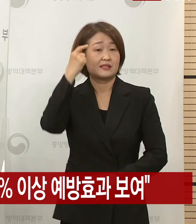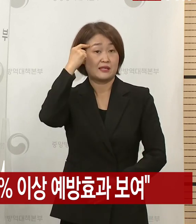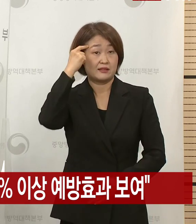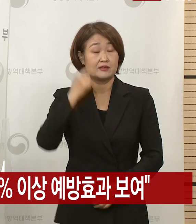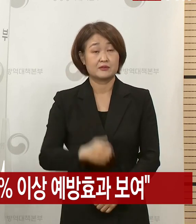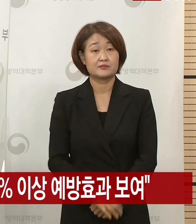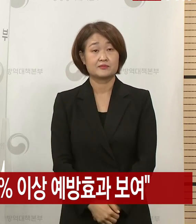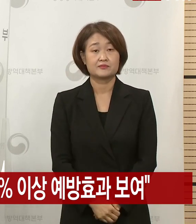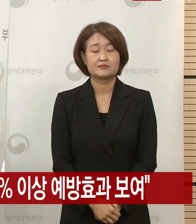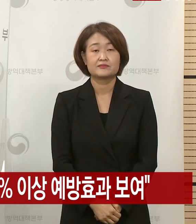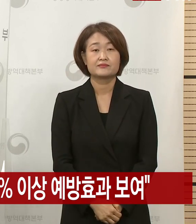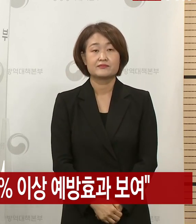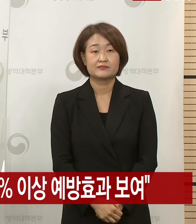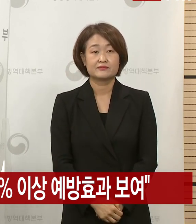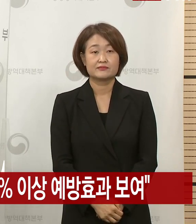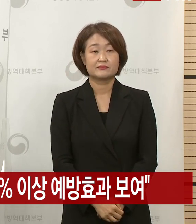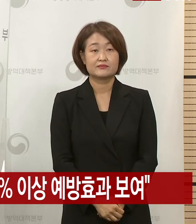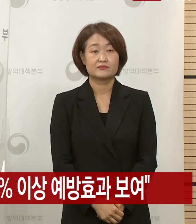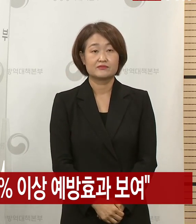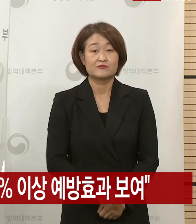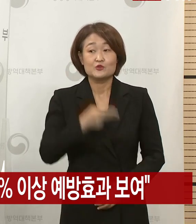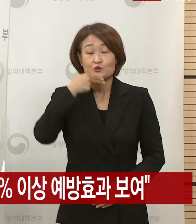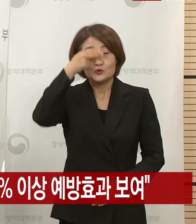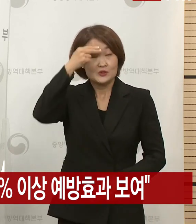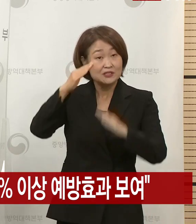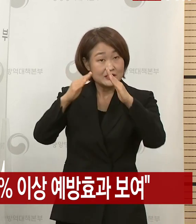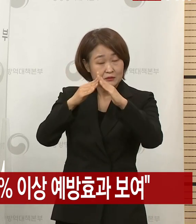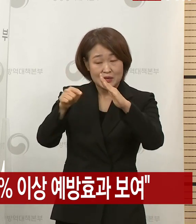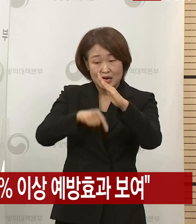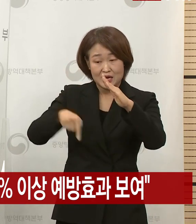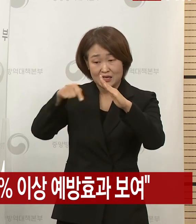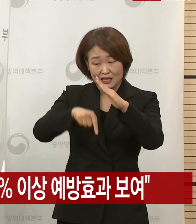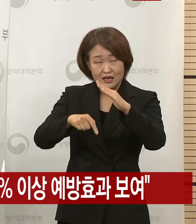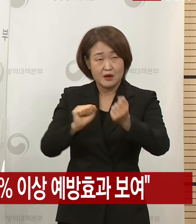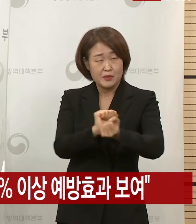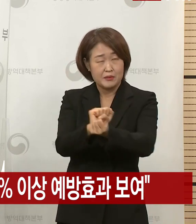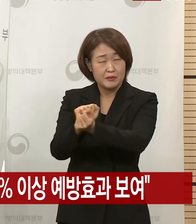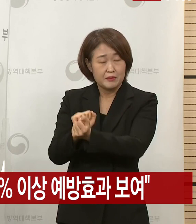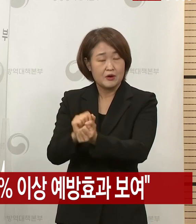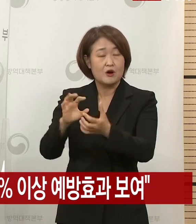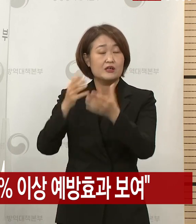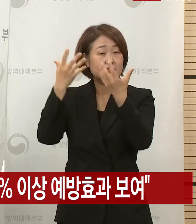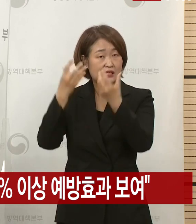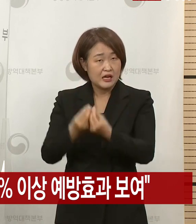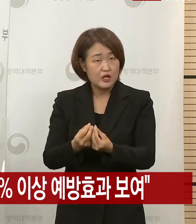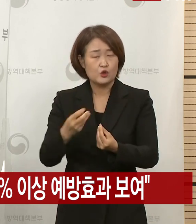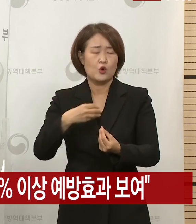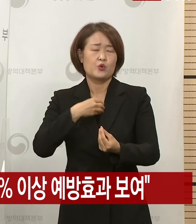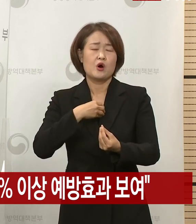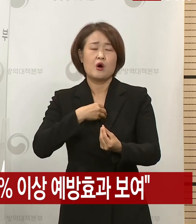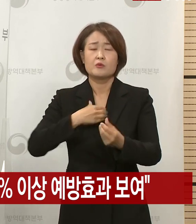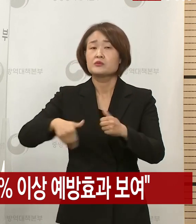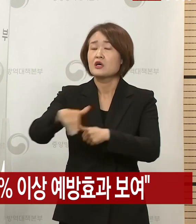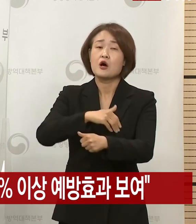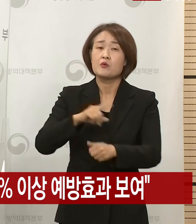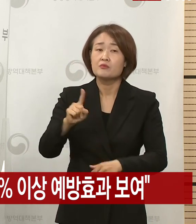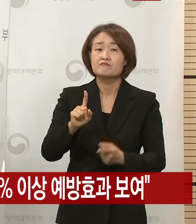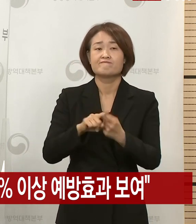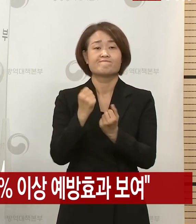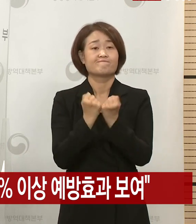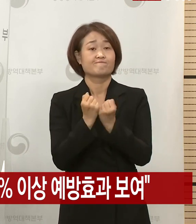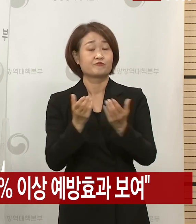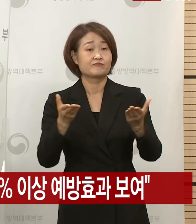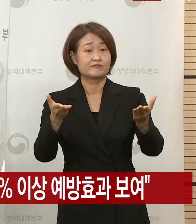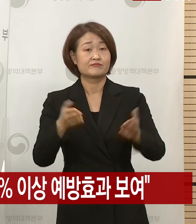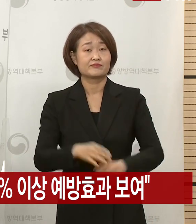다음은 유흥시설 집단 감염 관련 사례와 위험 요인에 대해서